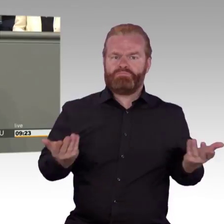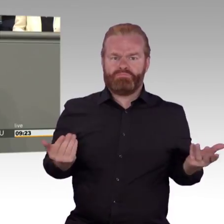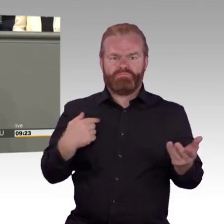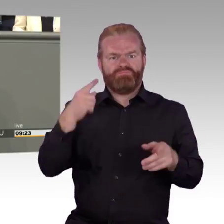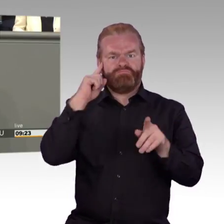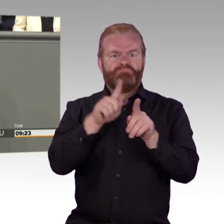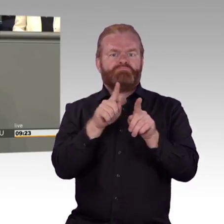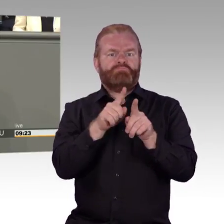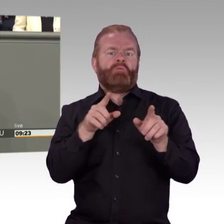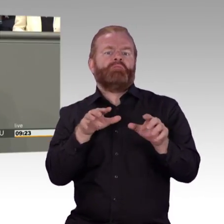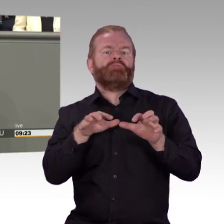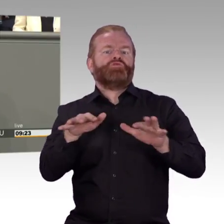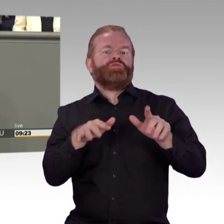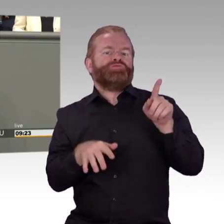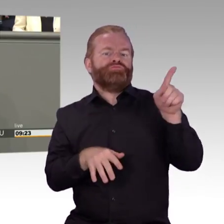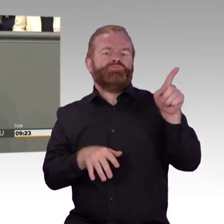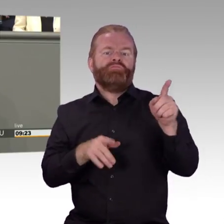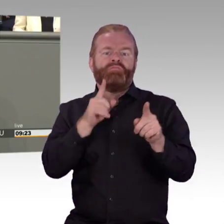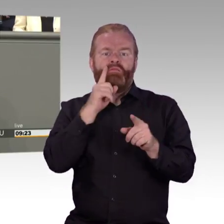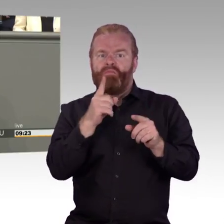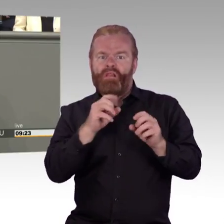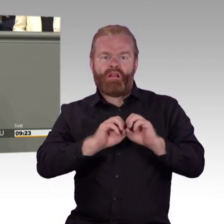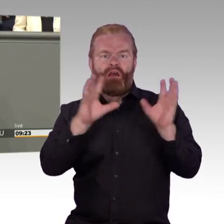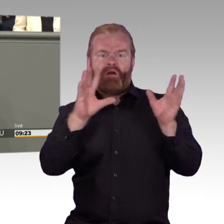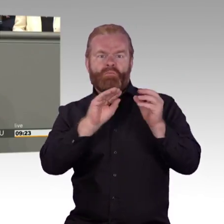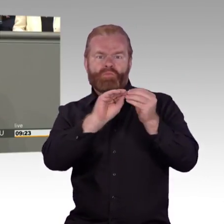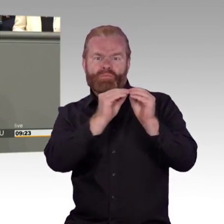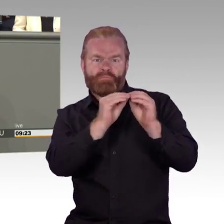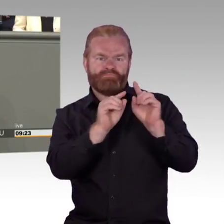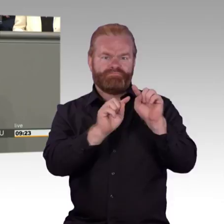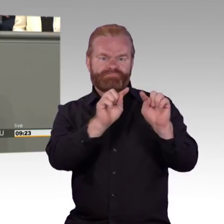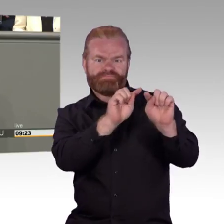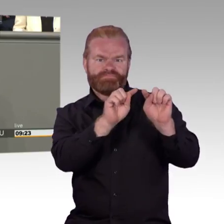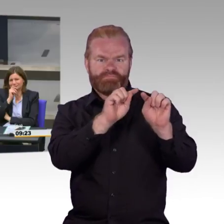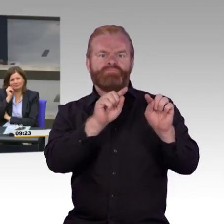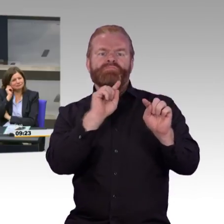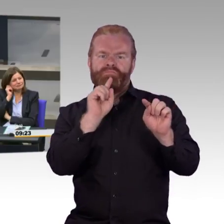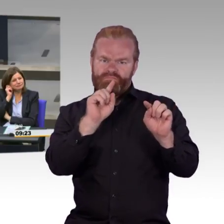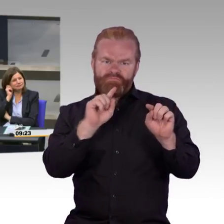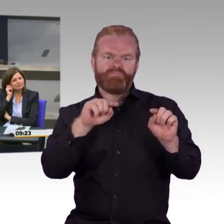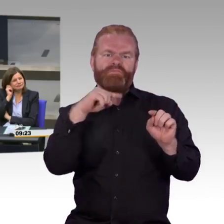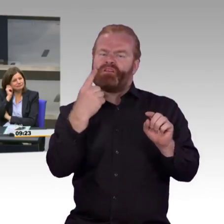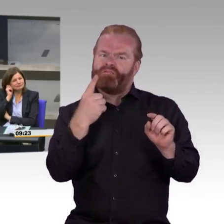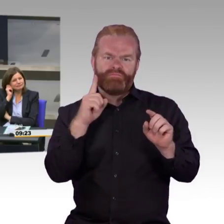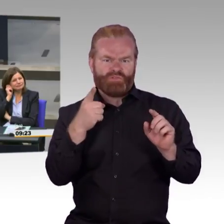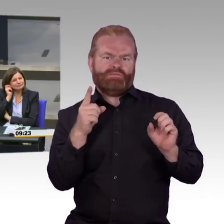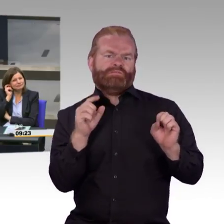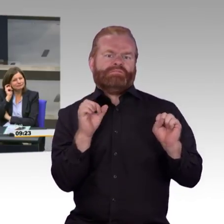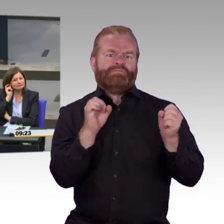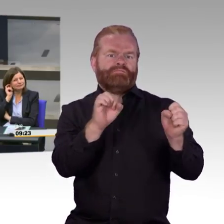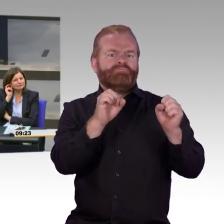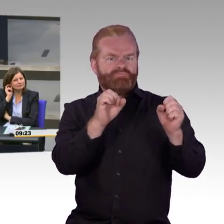worden ist. So, das ist einfach der Befund. Wir können aber jetzt auch nur für die Zukunft sehen, und da sind